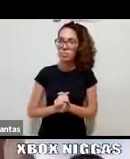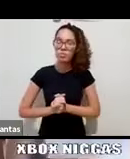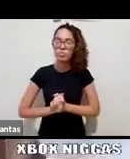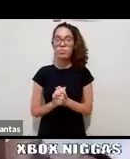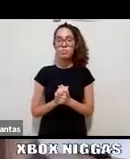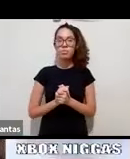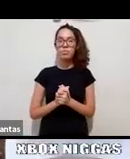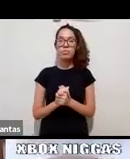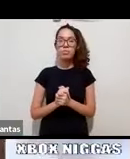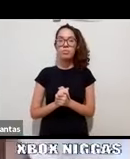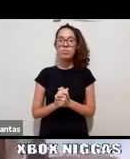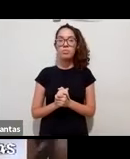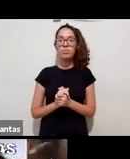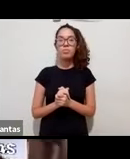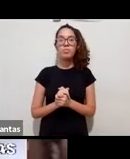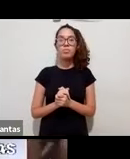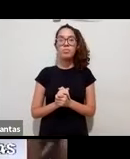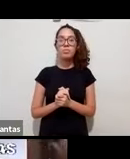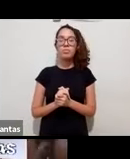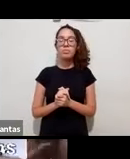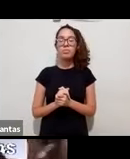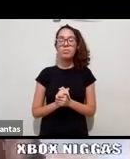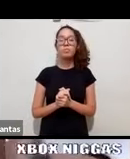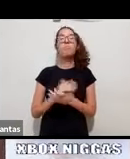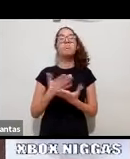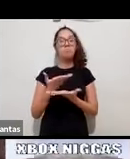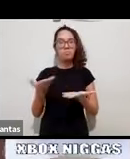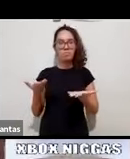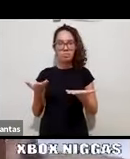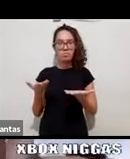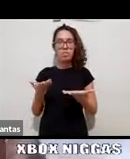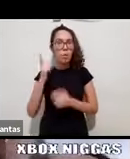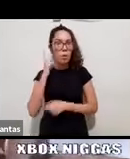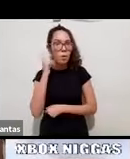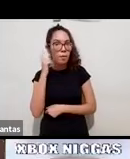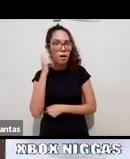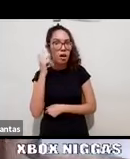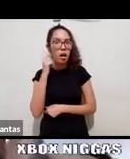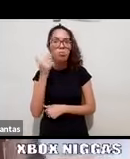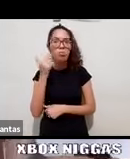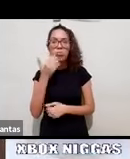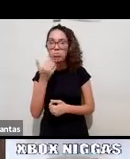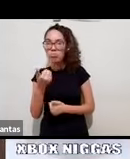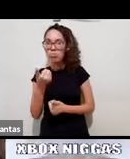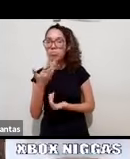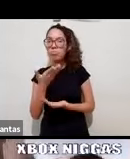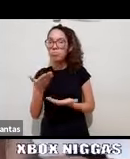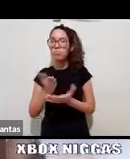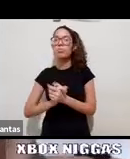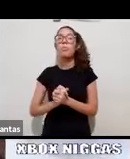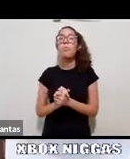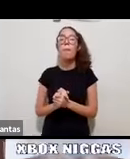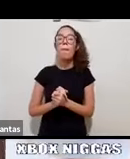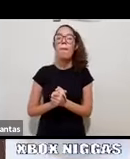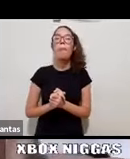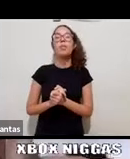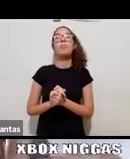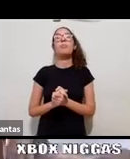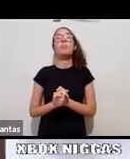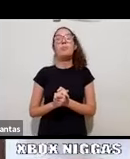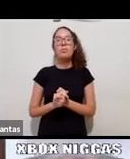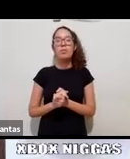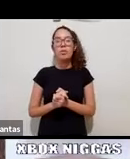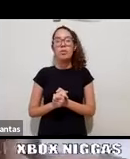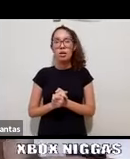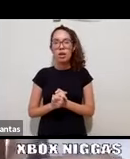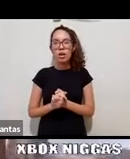Você ativa o seu som, tá? Pronto. Estão me ouvindo? Ok. Oi, boa noite. Bob,